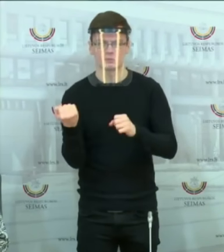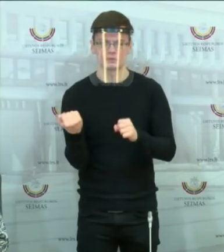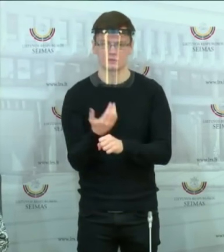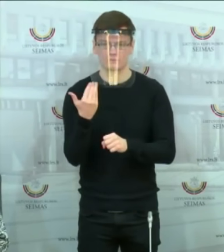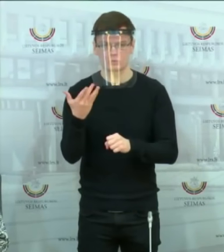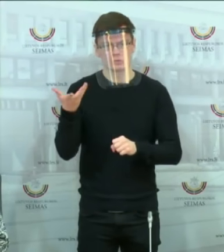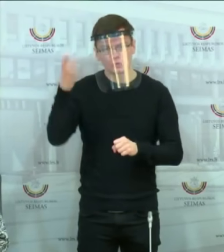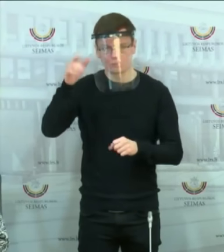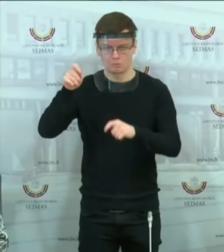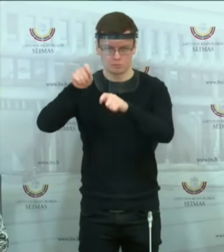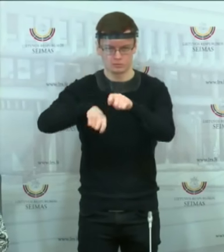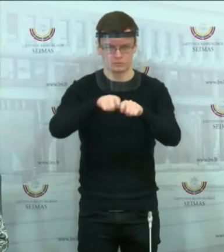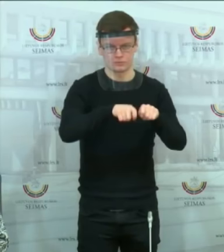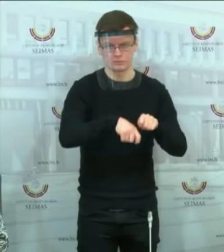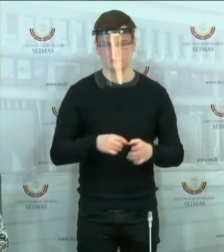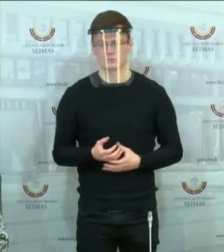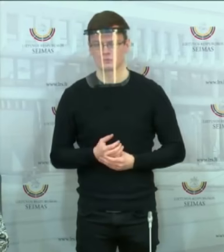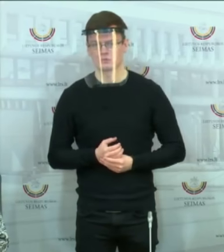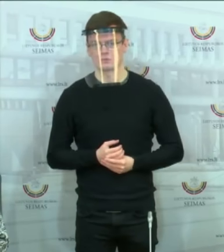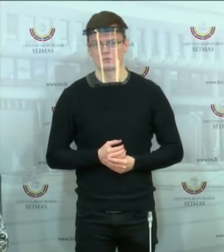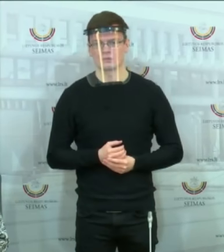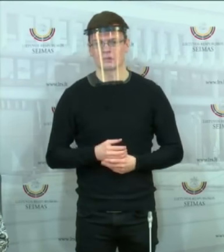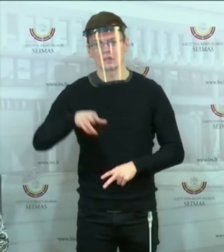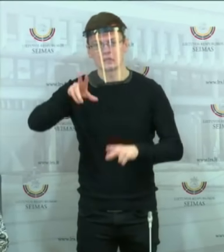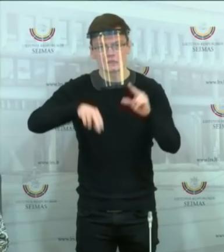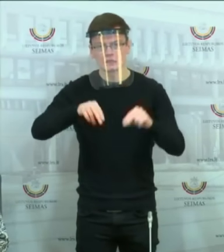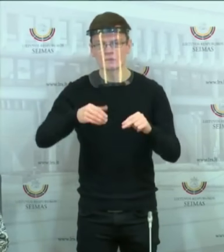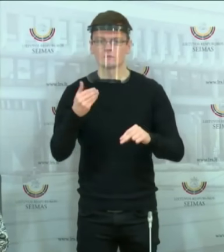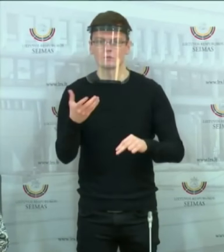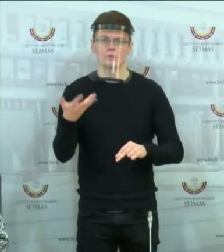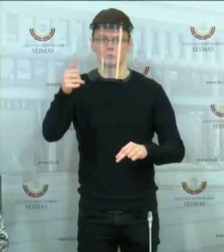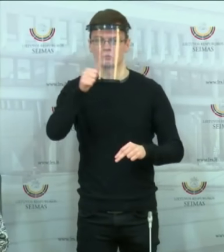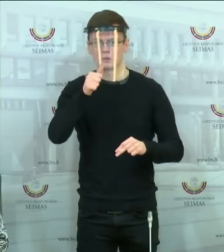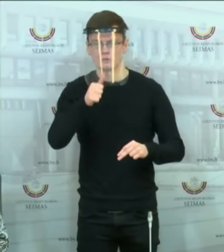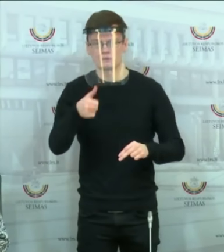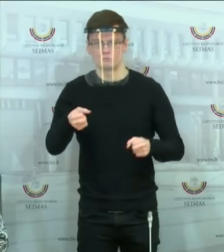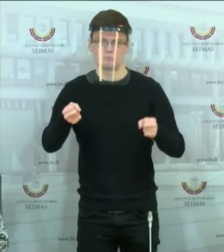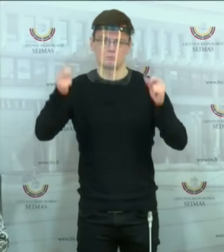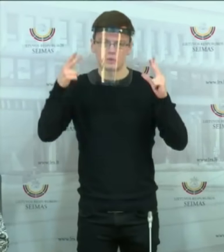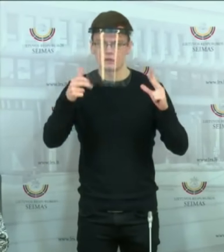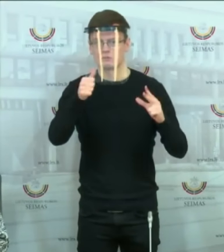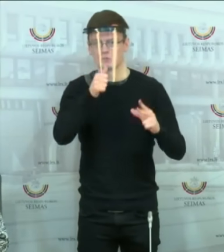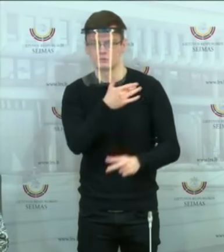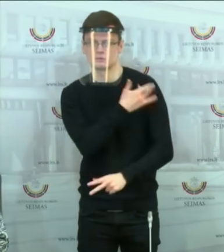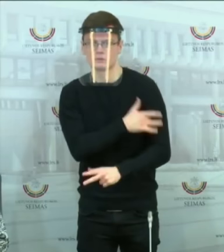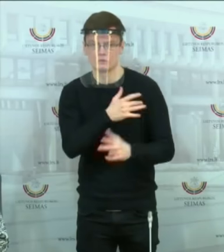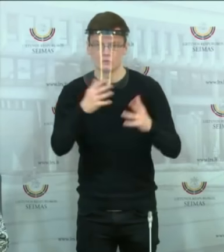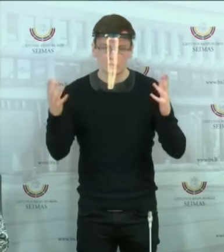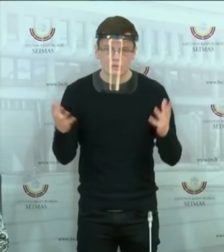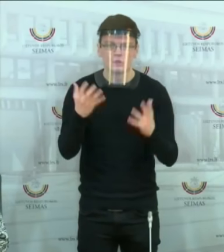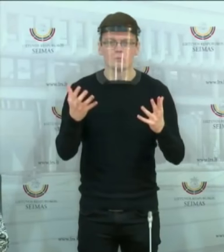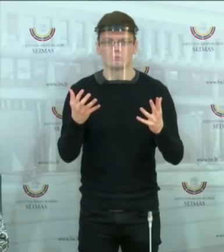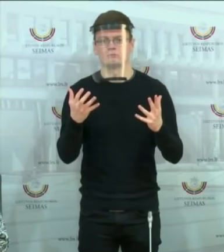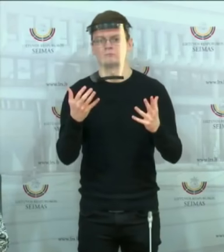gydymą. O tada jau aukšta rizika, kur yra didelis pavojus, tie patys slaugos namai, globos namai ir